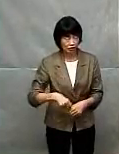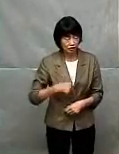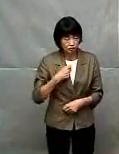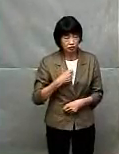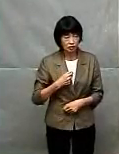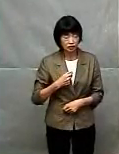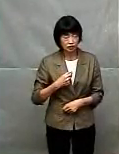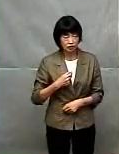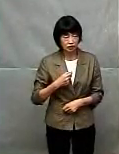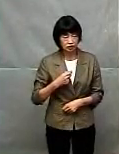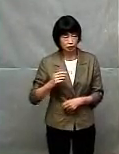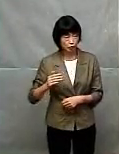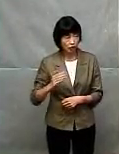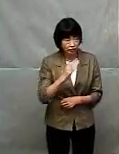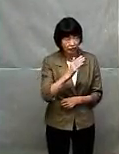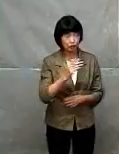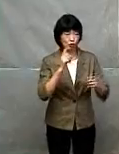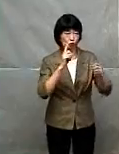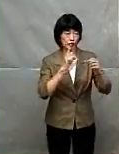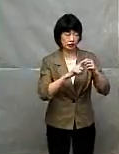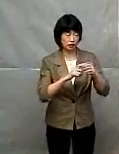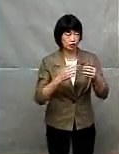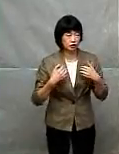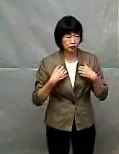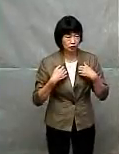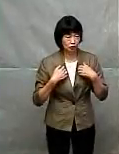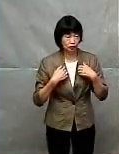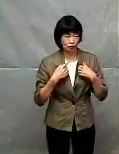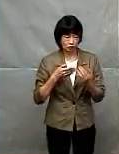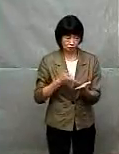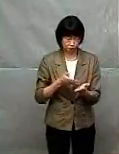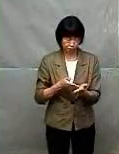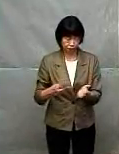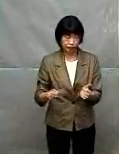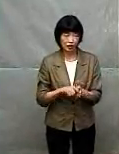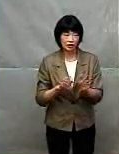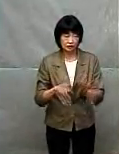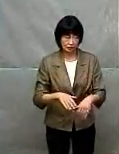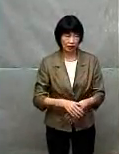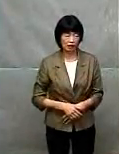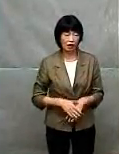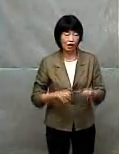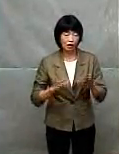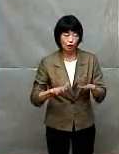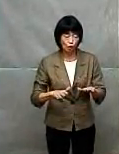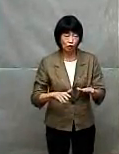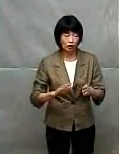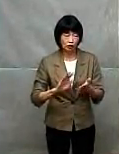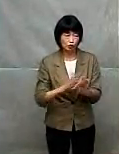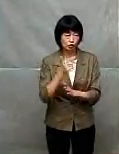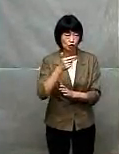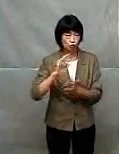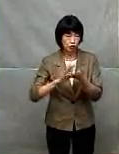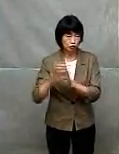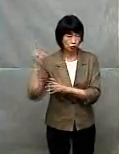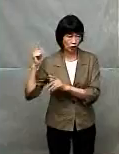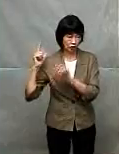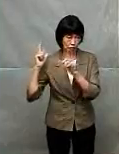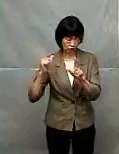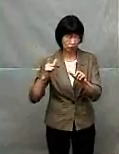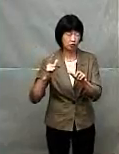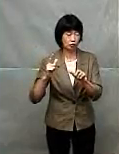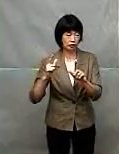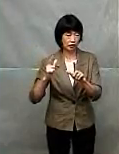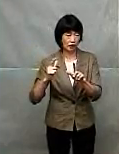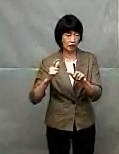展していくことを目指すべきであると、申し上げてきたところであります。今回の総務省からの要請を踏まえた